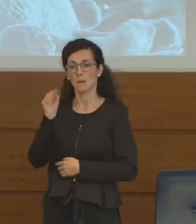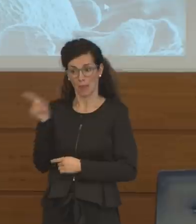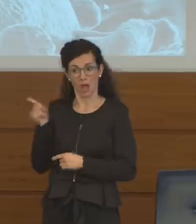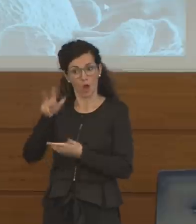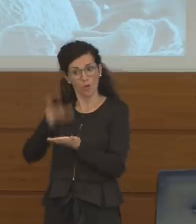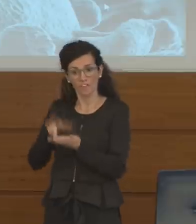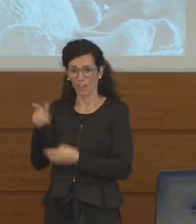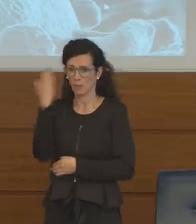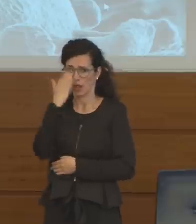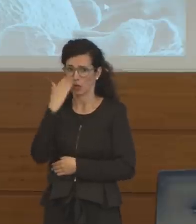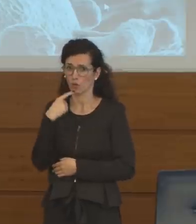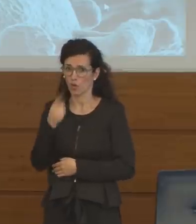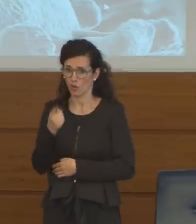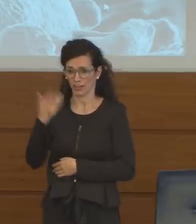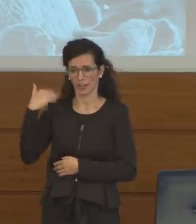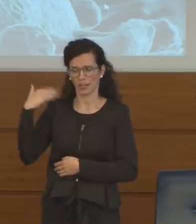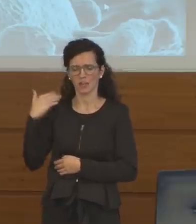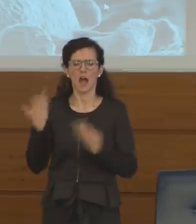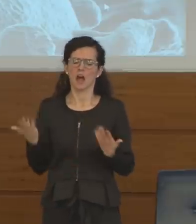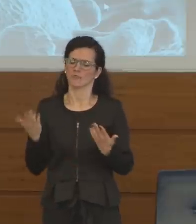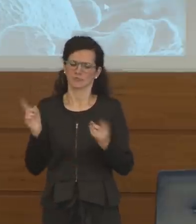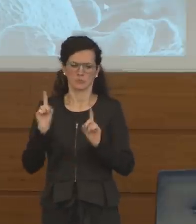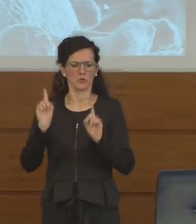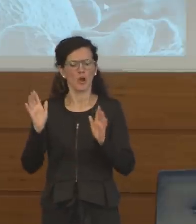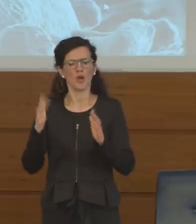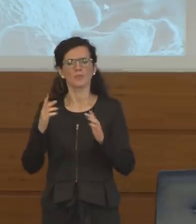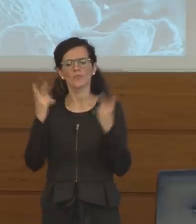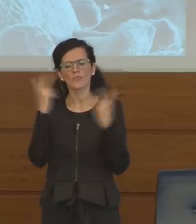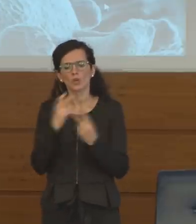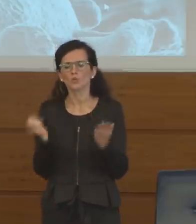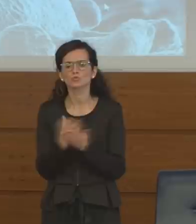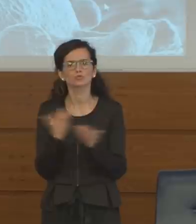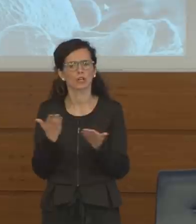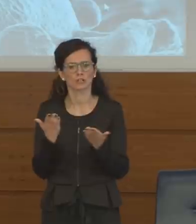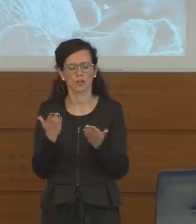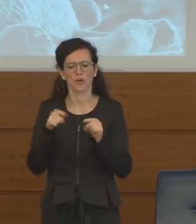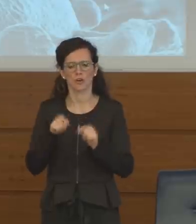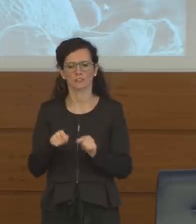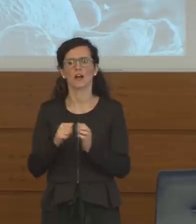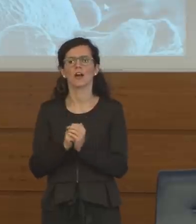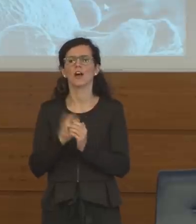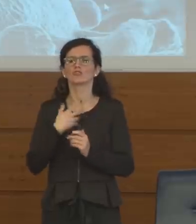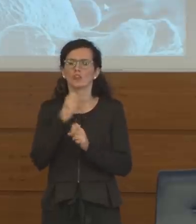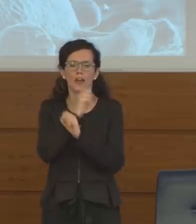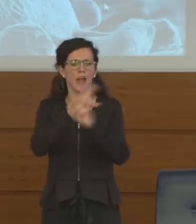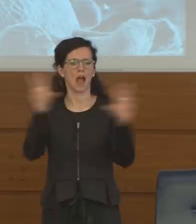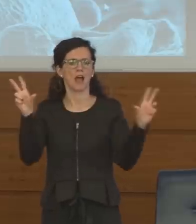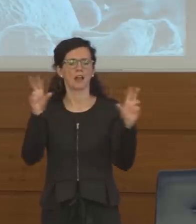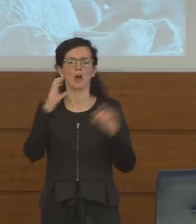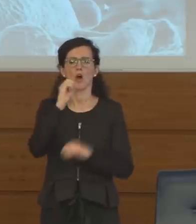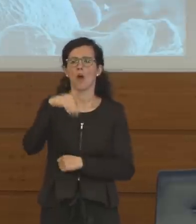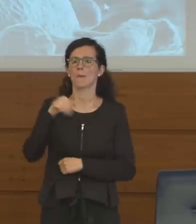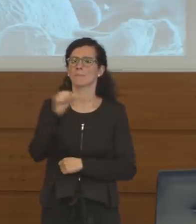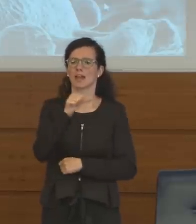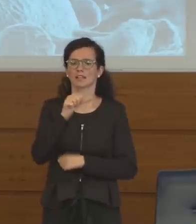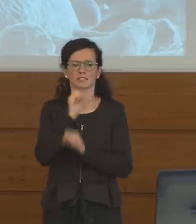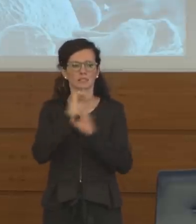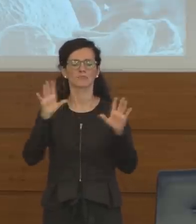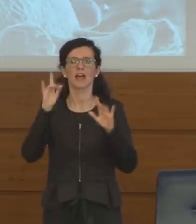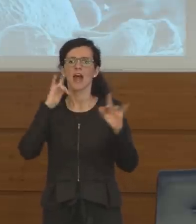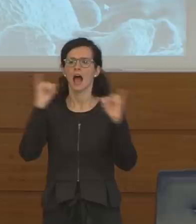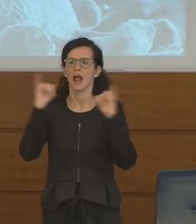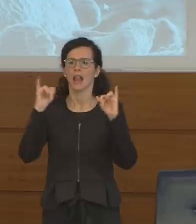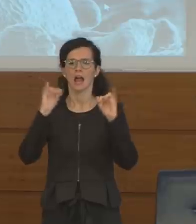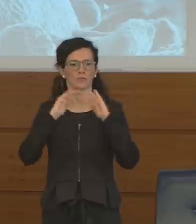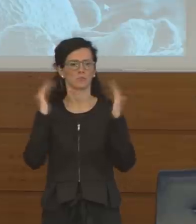Non è un, sostanzialmente succede questo, nel momento in cui hai l'OMS che lancia un allarme globale, hai bisogno che i Paesi